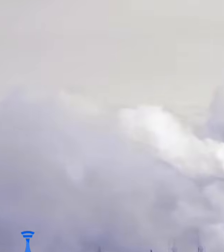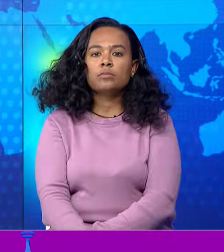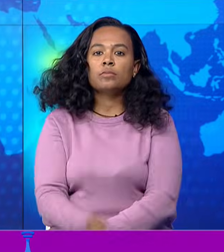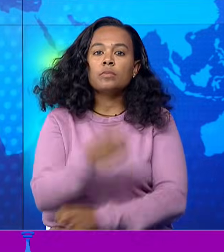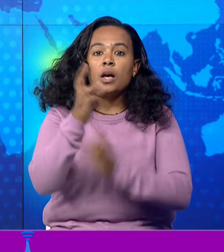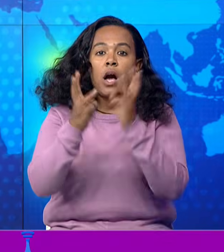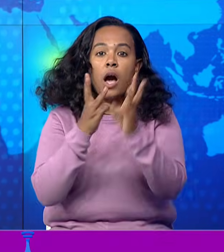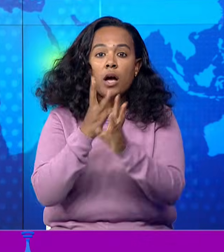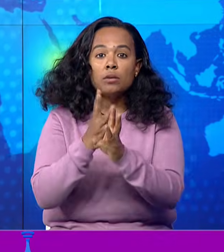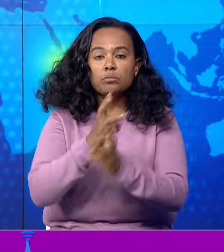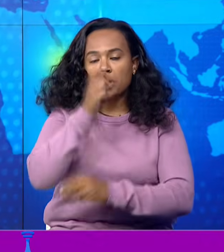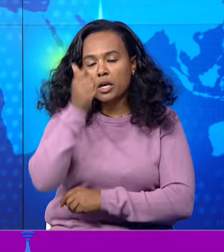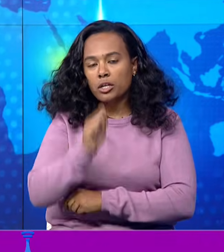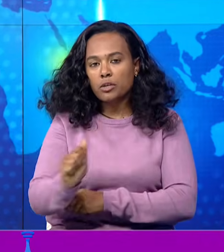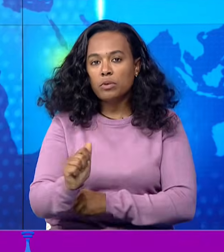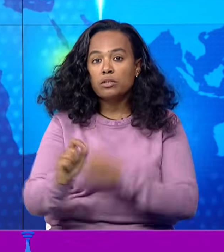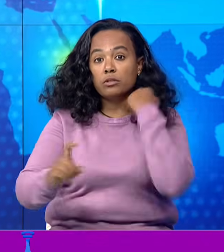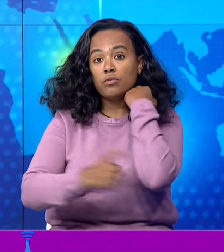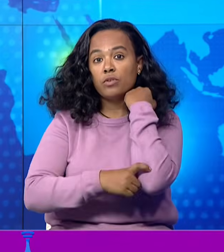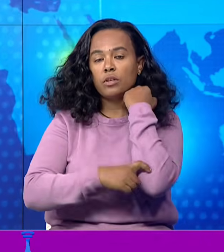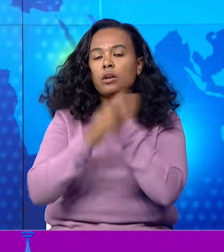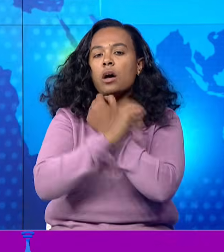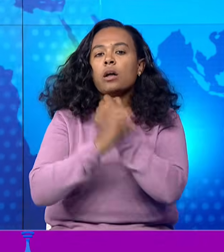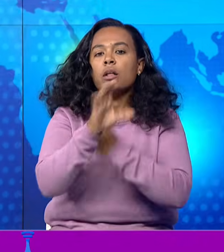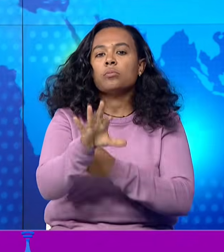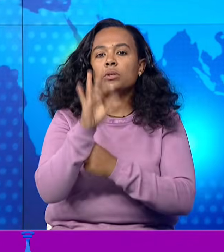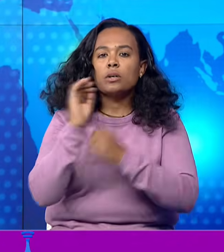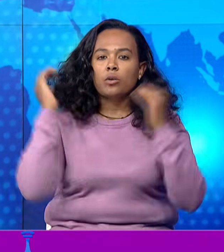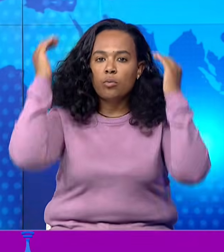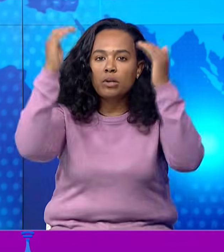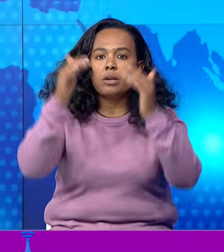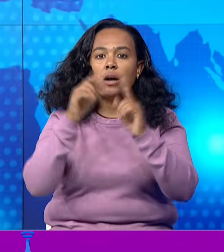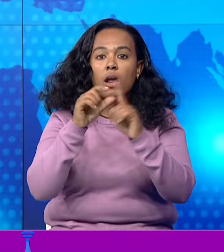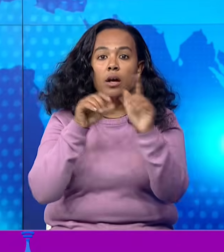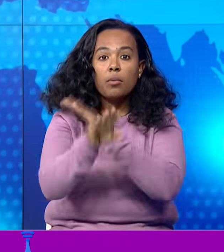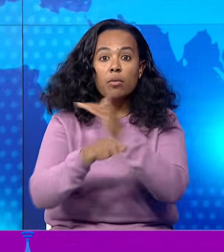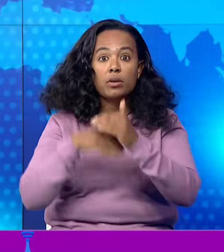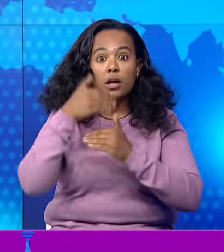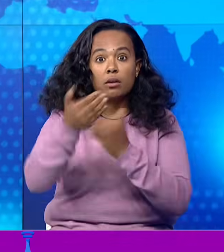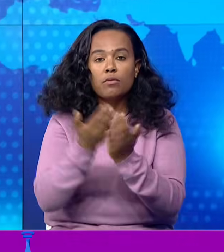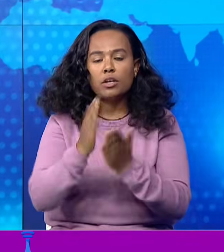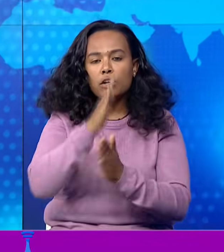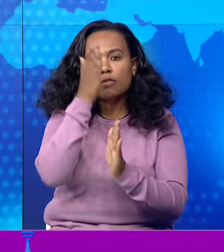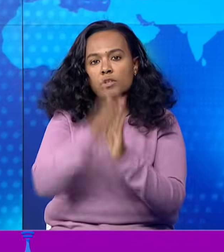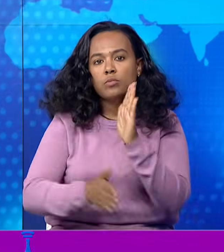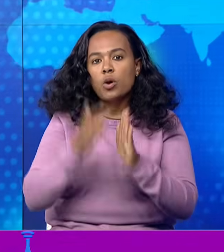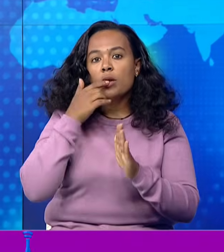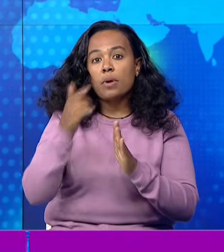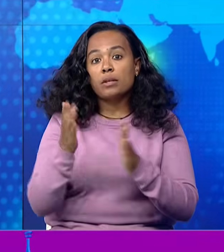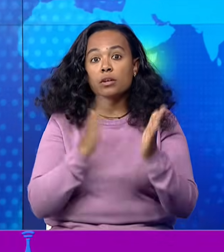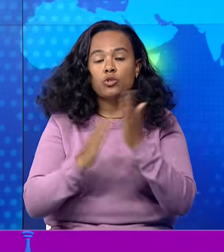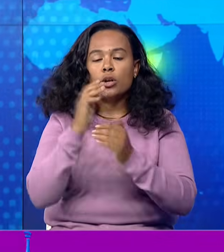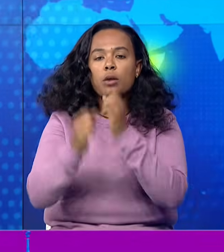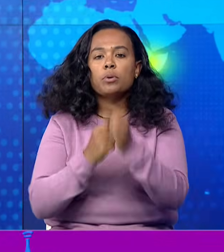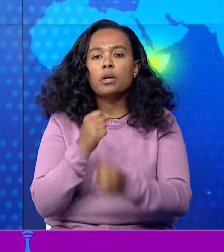ዓለም በአየር ንብረት ለውጥ ስትፈተን ሀገራት በተገኘው መድረክ ቃል ከመግባት የዘለለ ነገር ፈጽመዋል ለማለት ያስቸግራል።